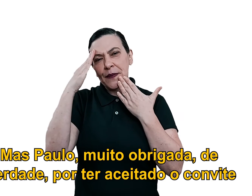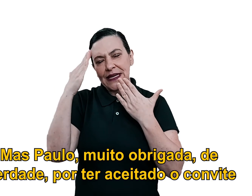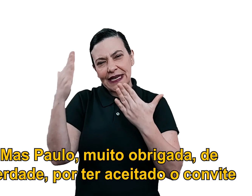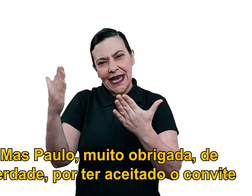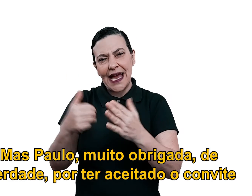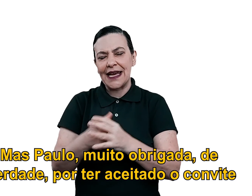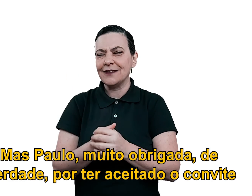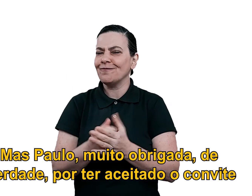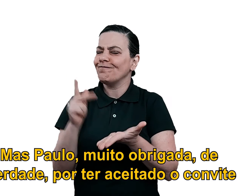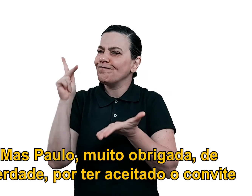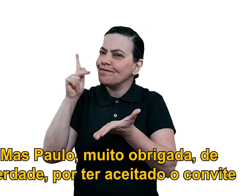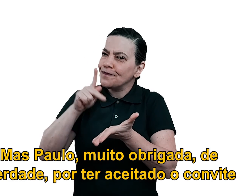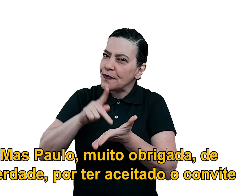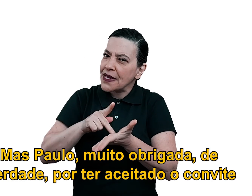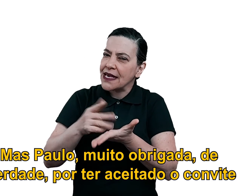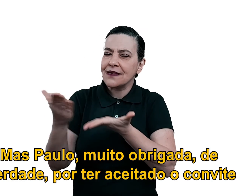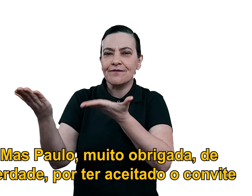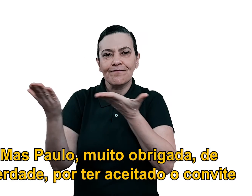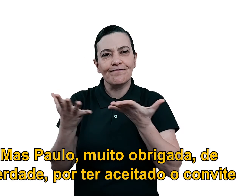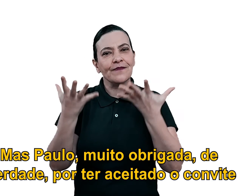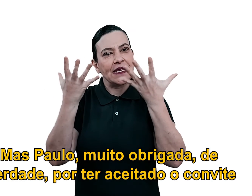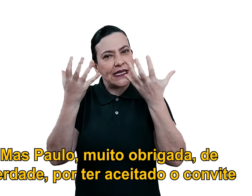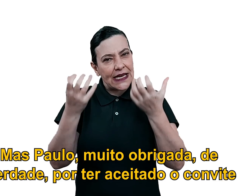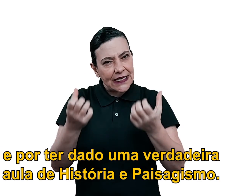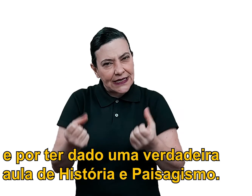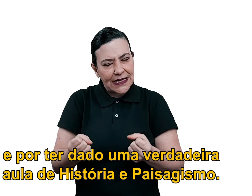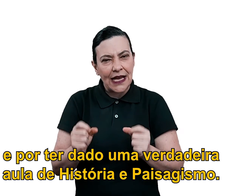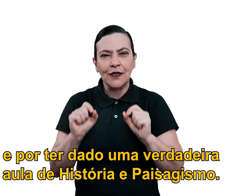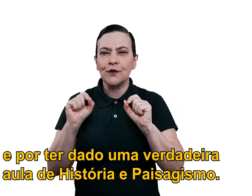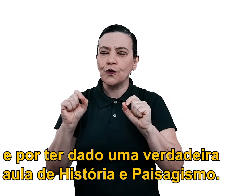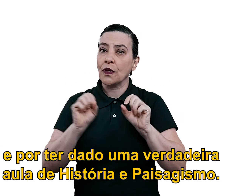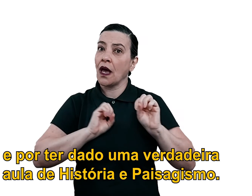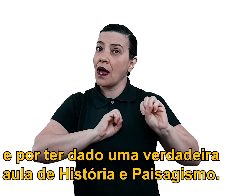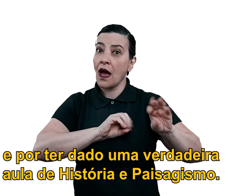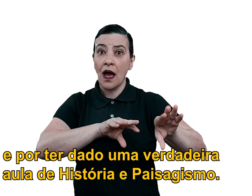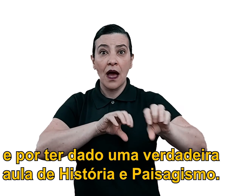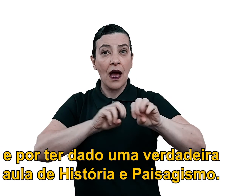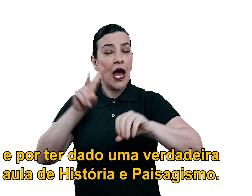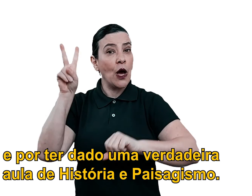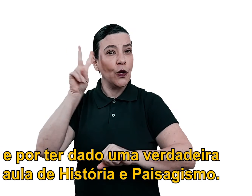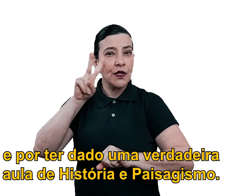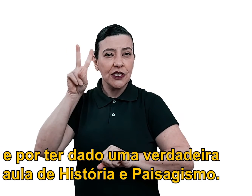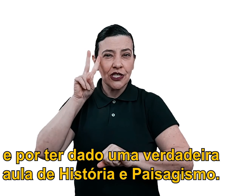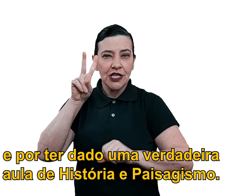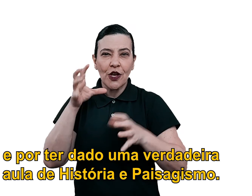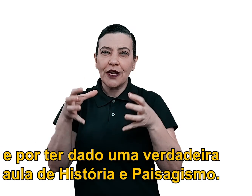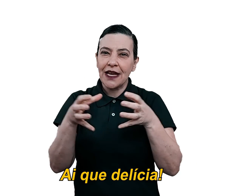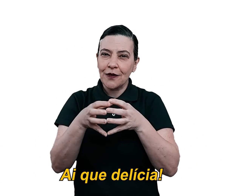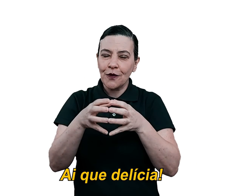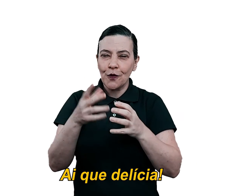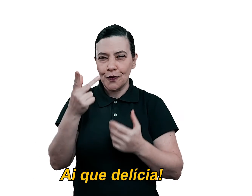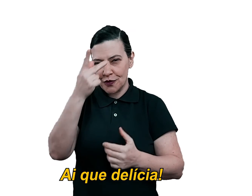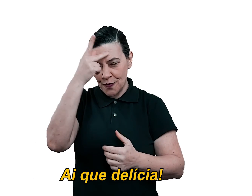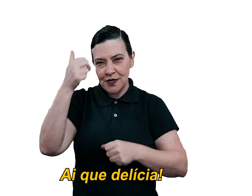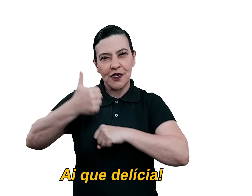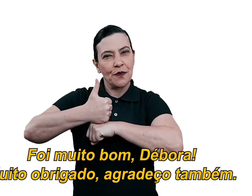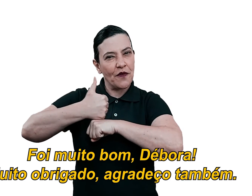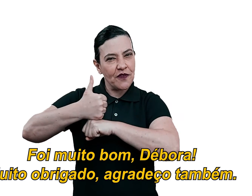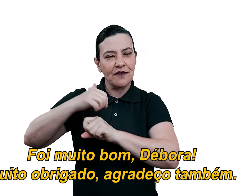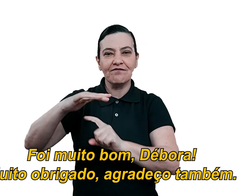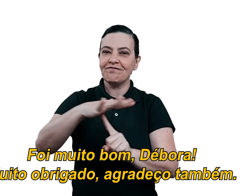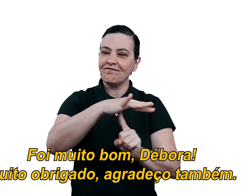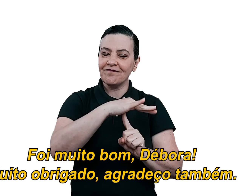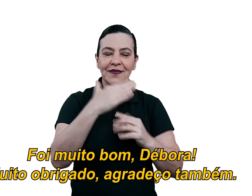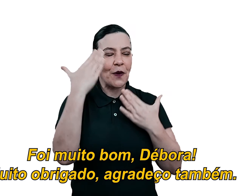muito obrigada, viu? De verdade, por ter aceitado o convite, por ter dado verdadeira aula de história, paisagismo. Ah, que delícia. Enfim, foi muito